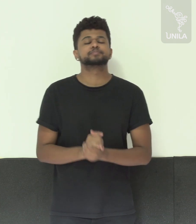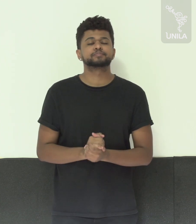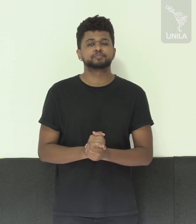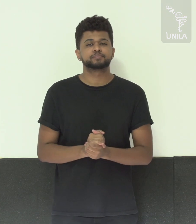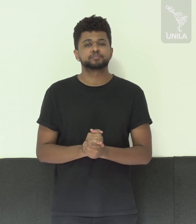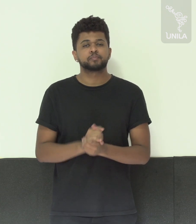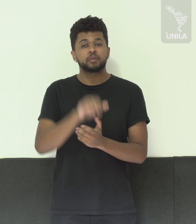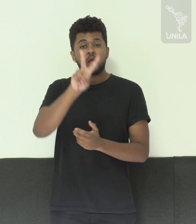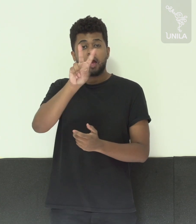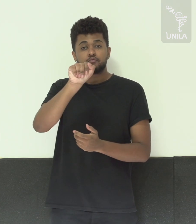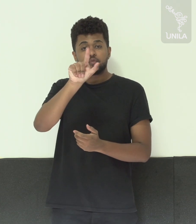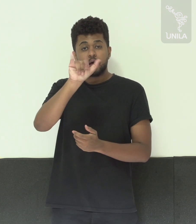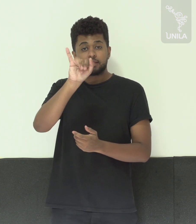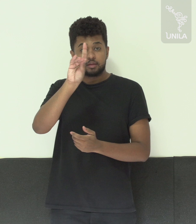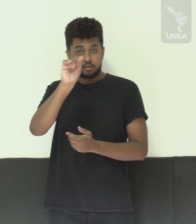Da validade.